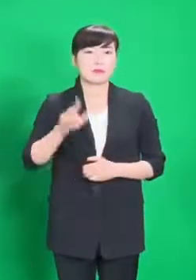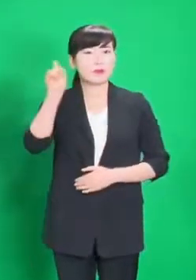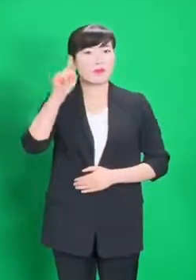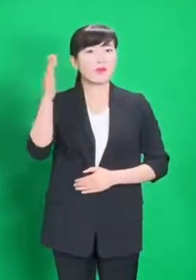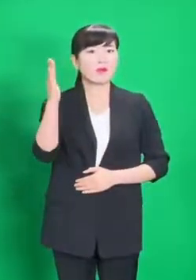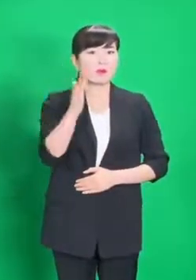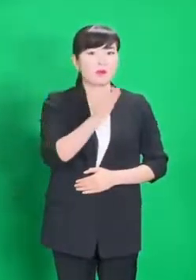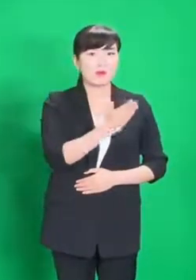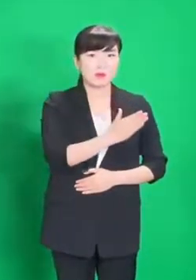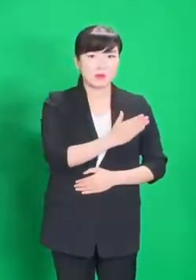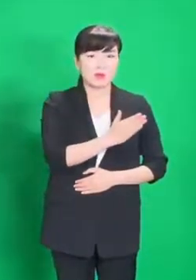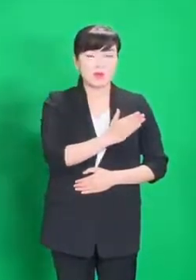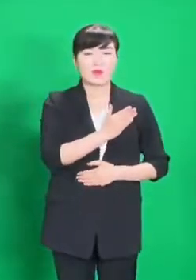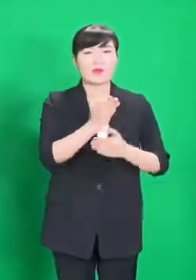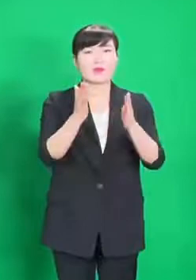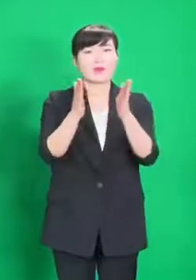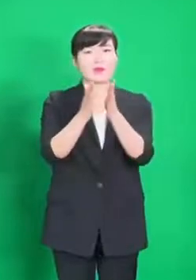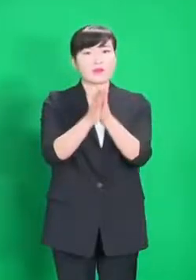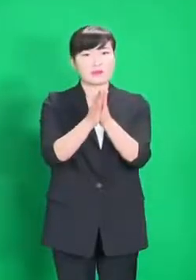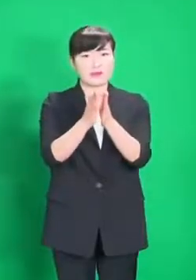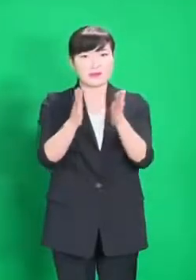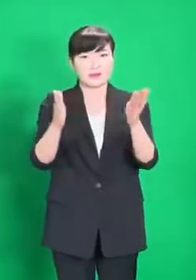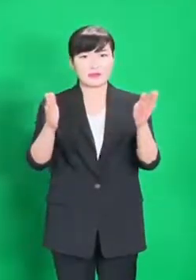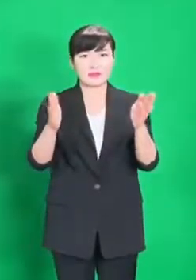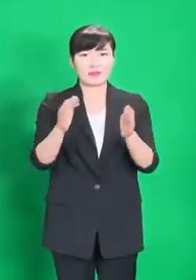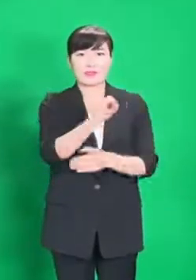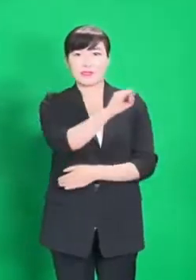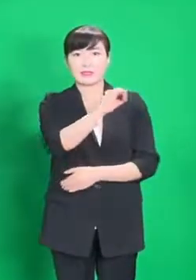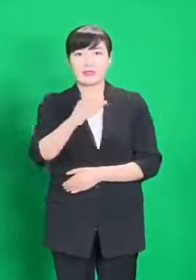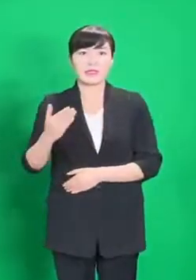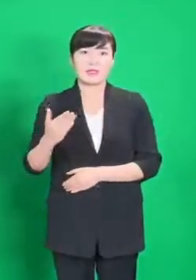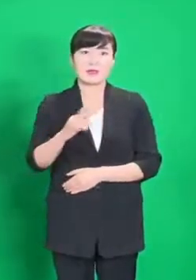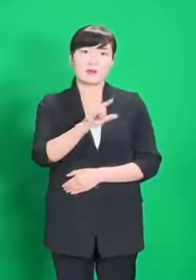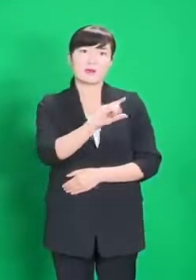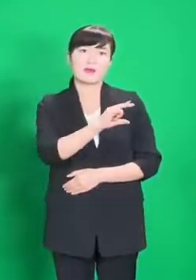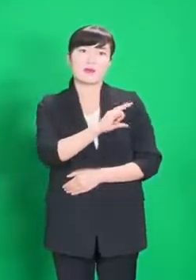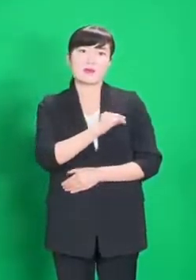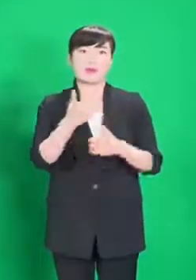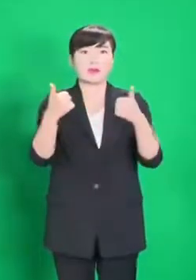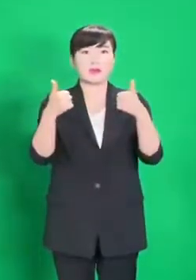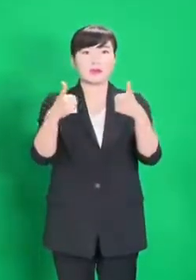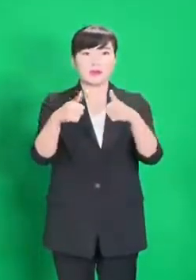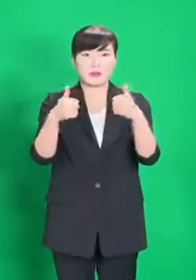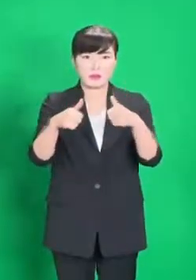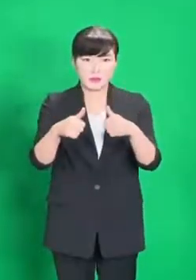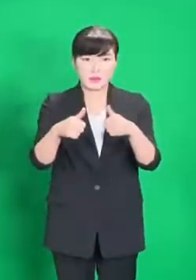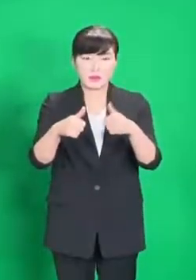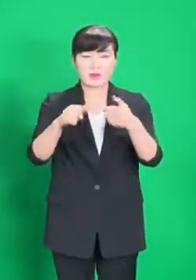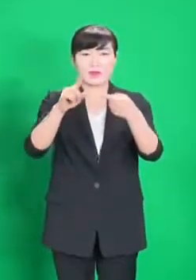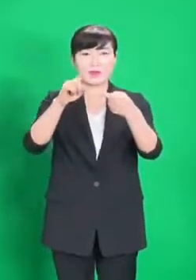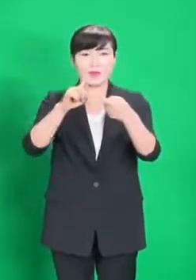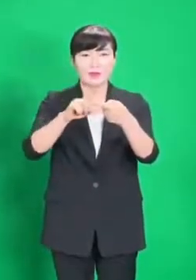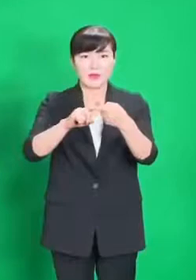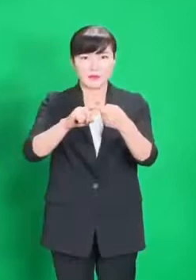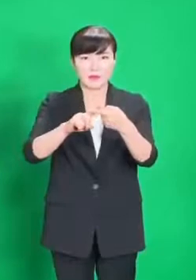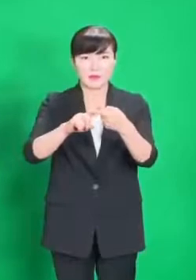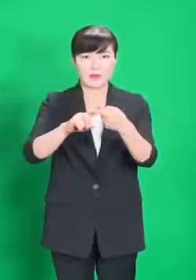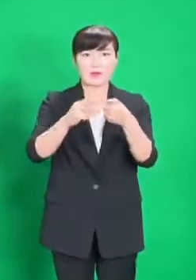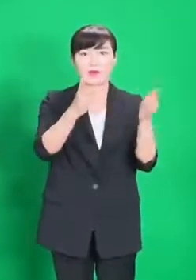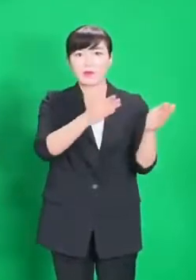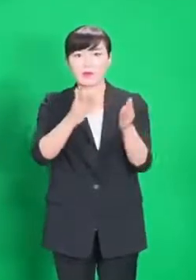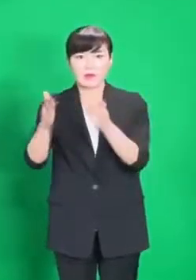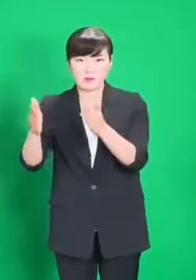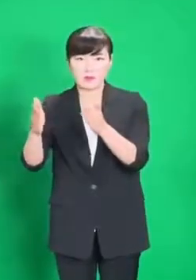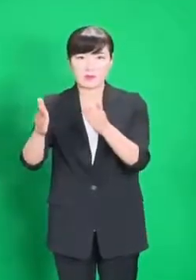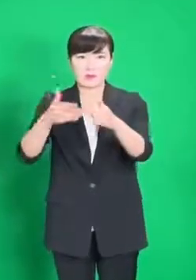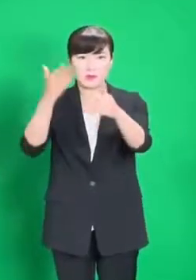내일부터 18일까지 개최되는 제279회 양평군 의회 정례회 준비에